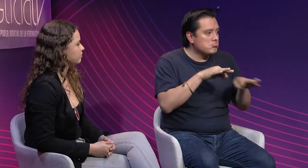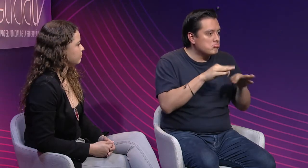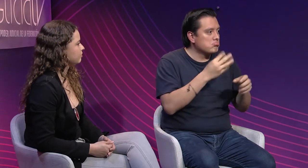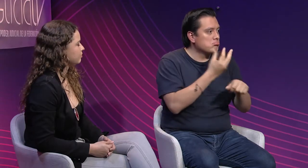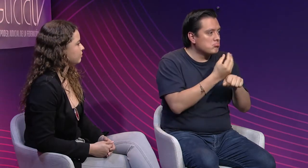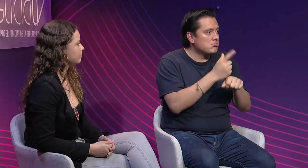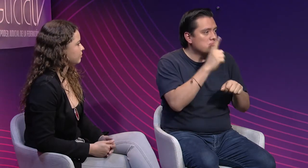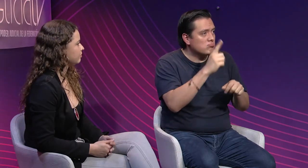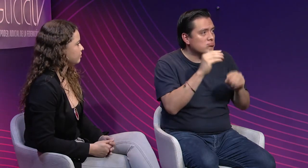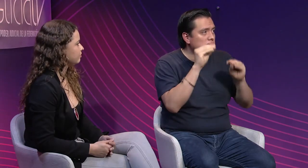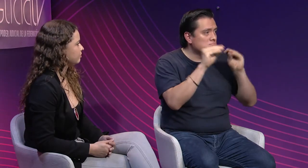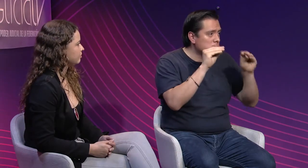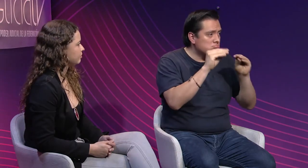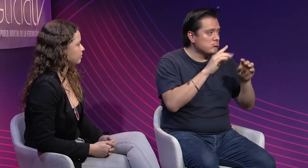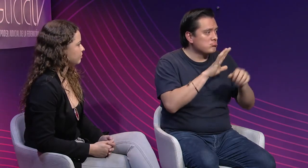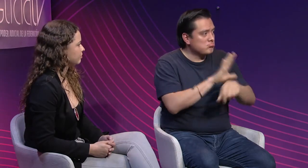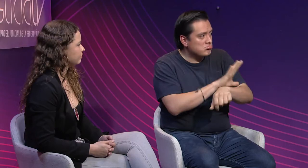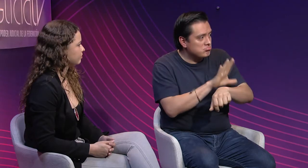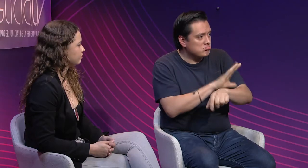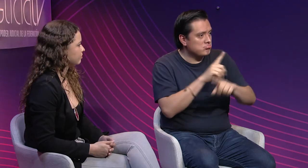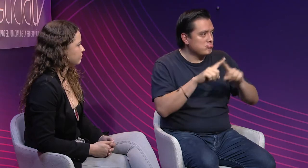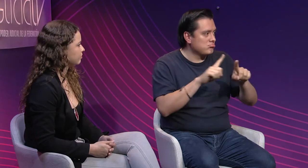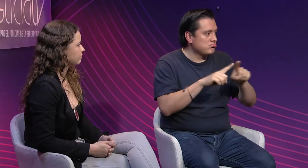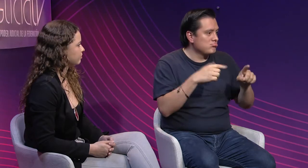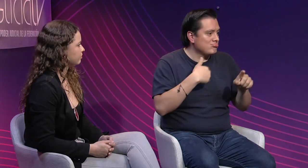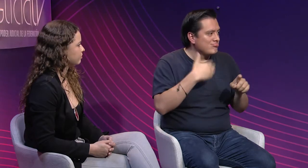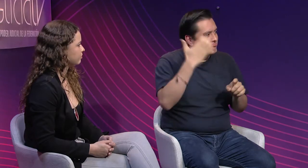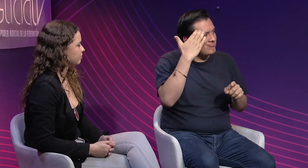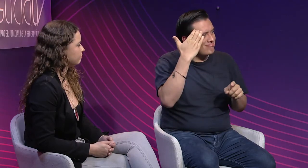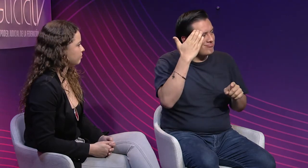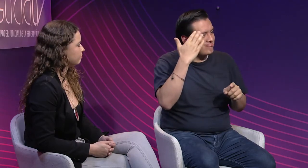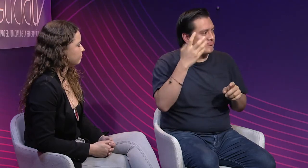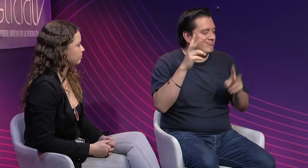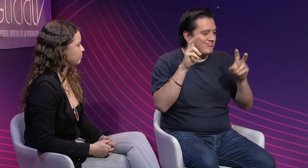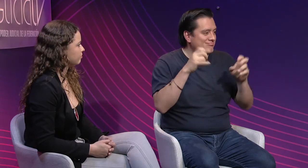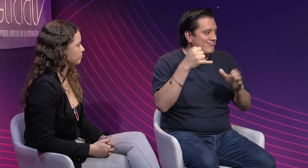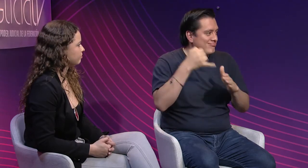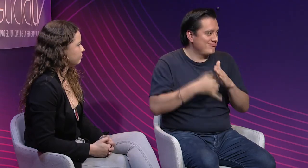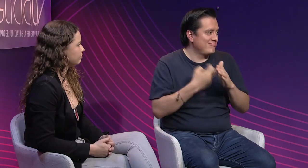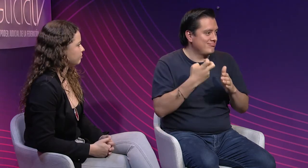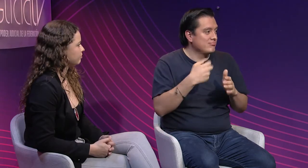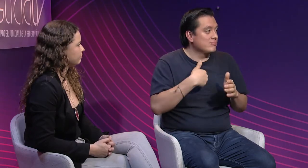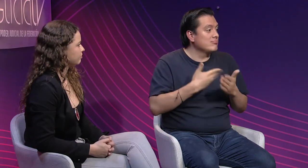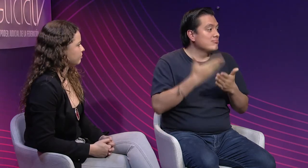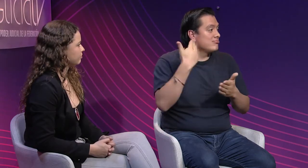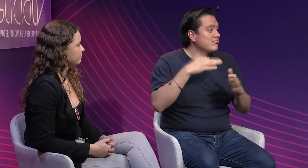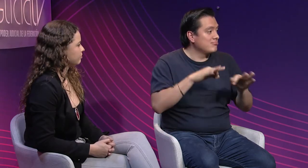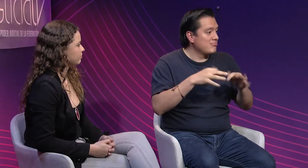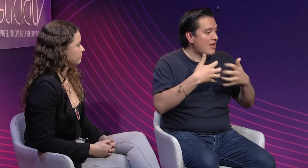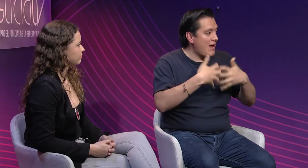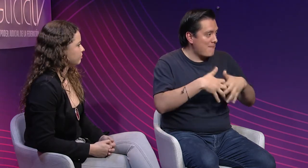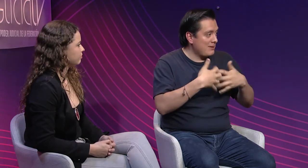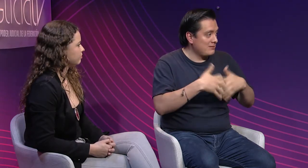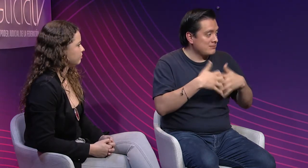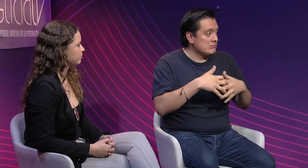la inteligencia que muestra. En mi caso, mi talento es, me gusta hacer cosas manuales, reparar cosas, hacer cuestiones